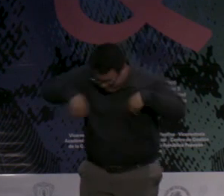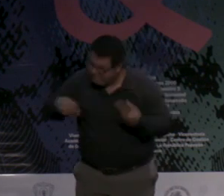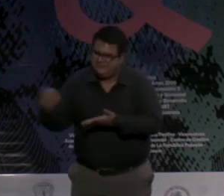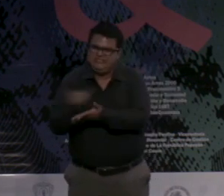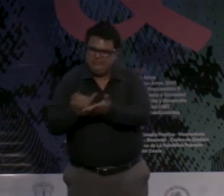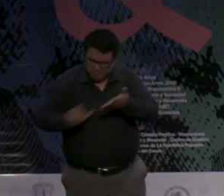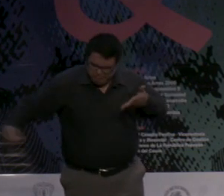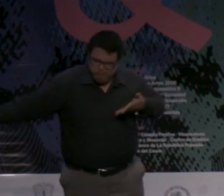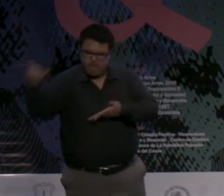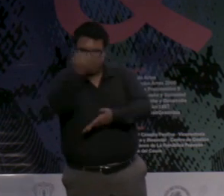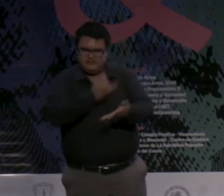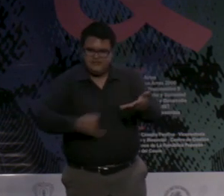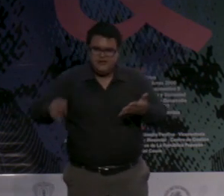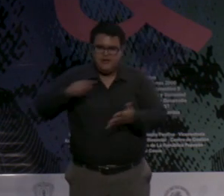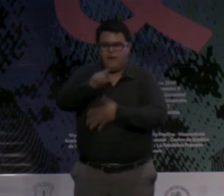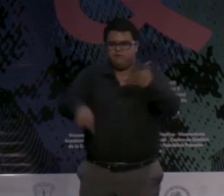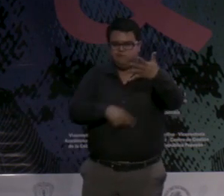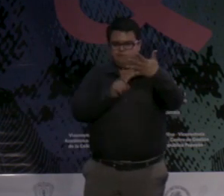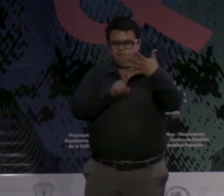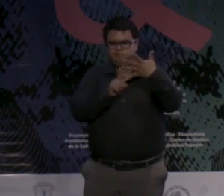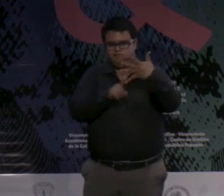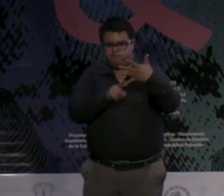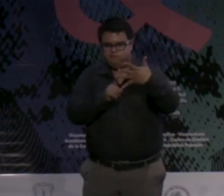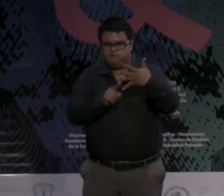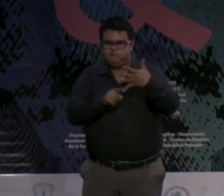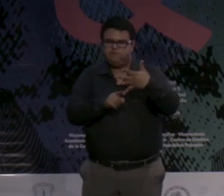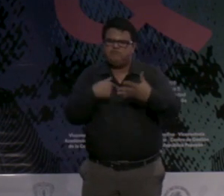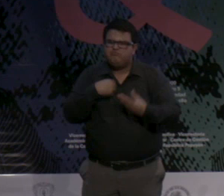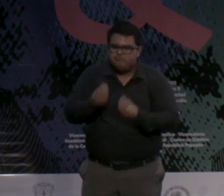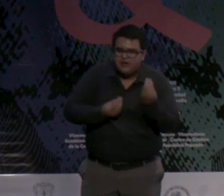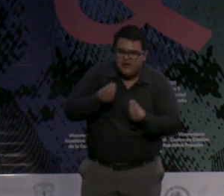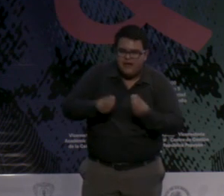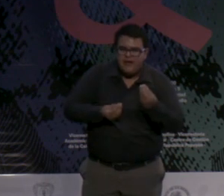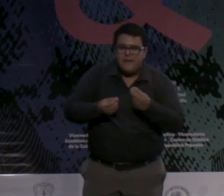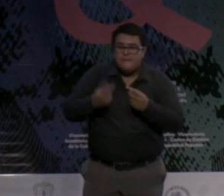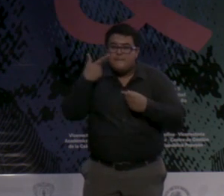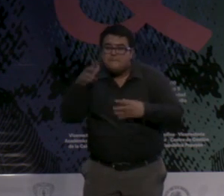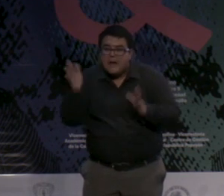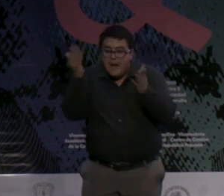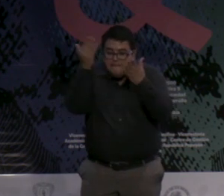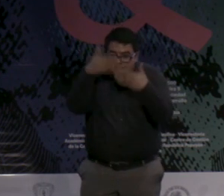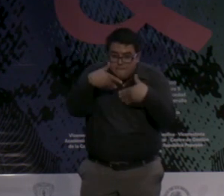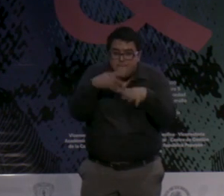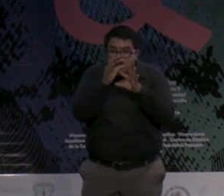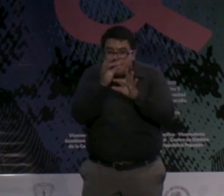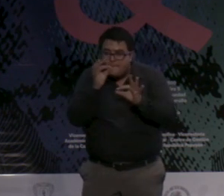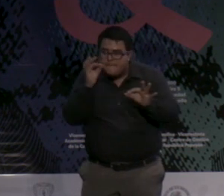por último, hacer una inscripción secreta dentro de un lugar